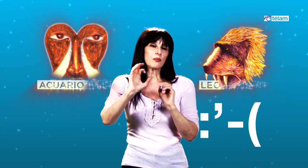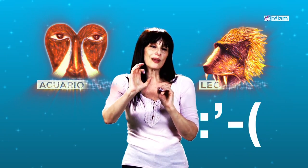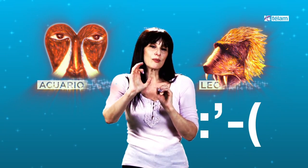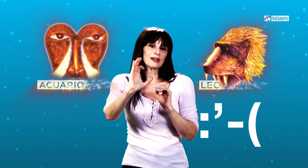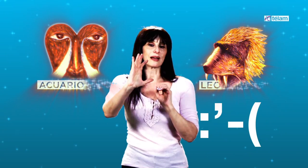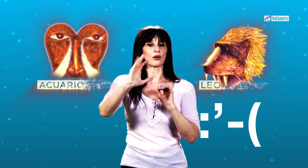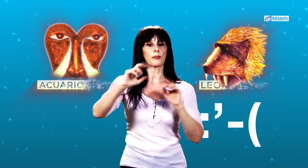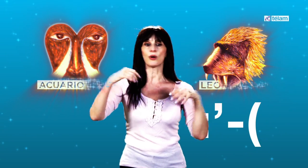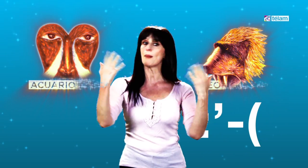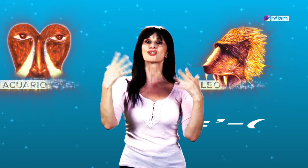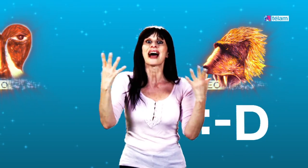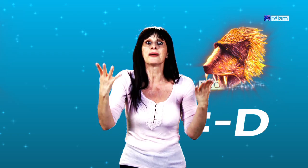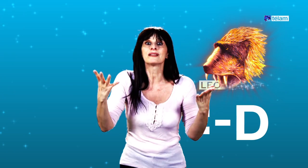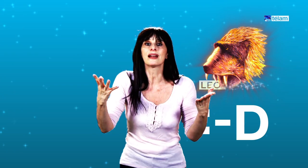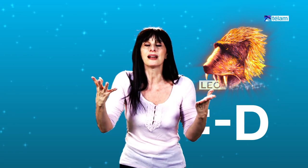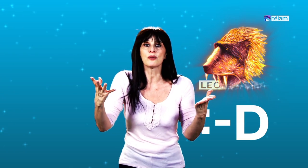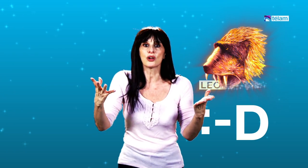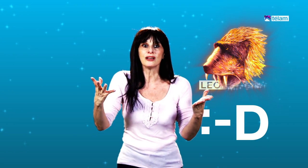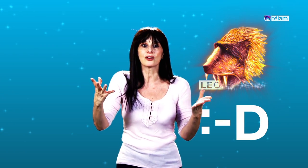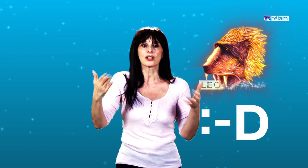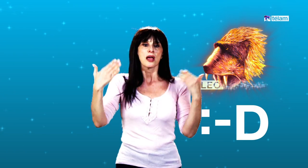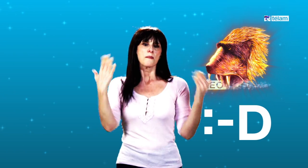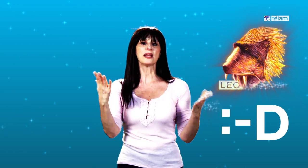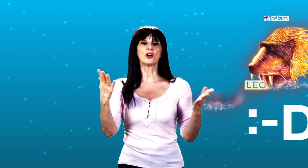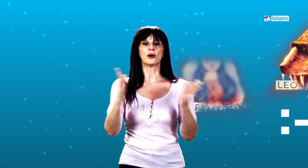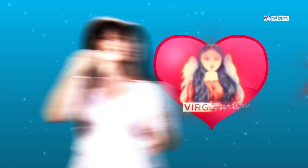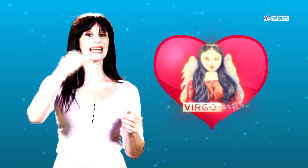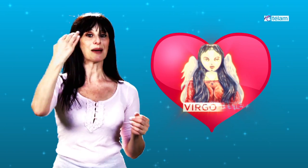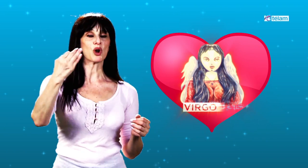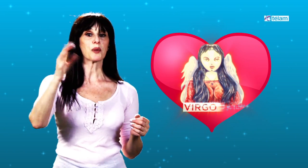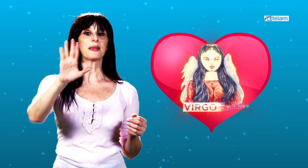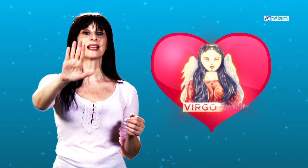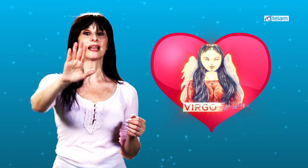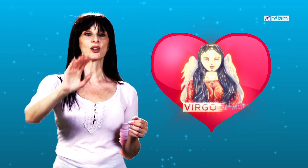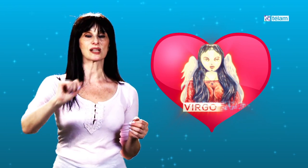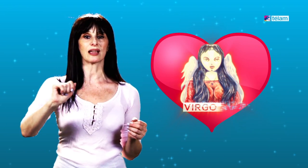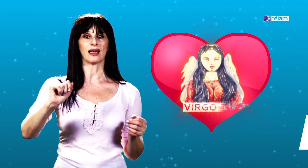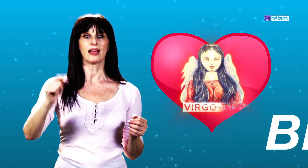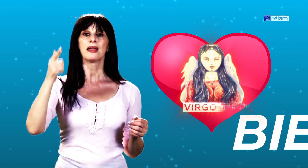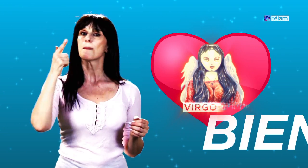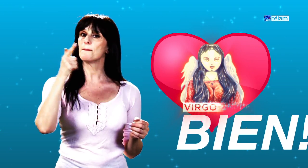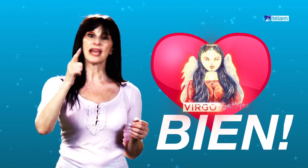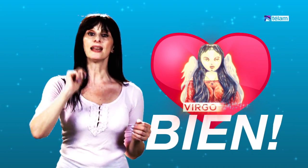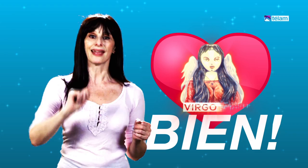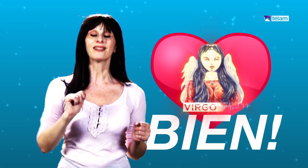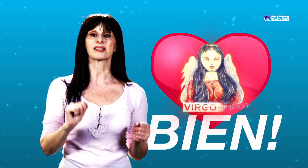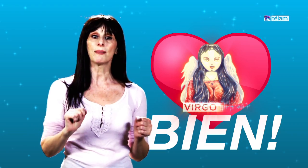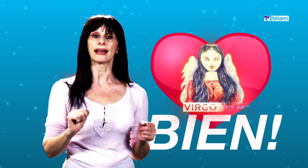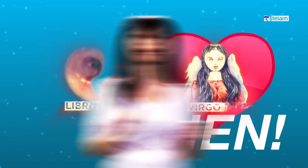puede molestarlos, pero vamos a levantar el ánimo, leoninos. Virgo, llega el amor, virginianos, así que bien esta semana.